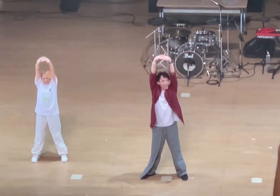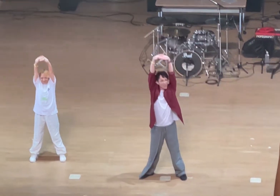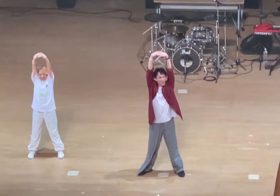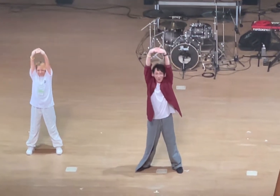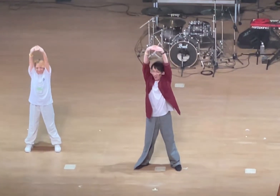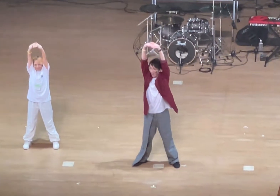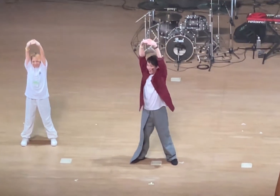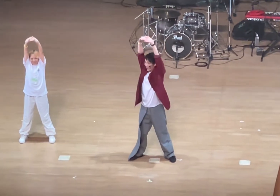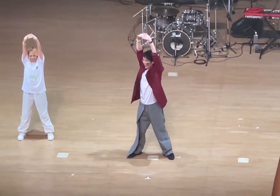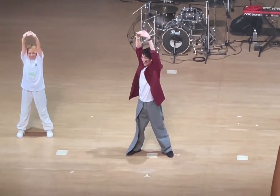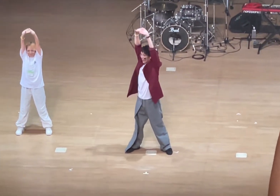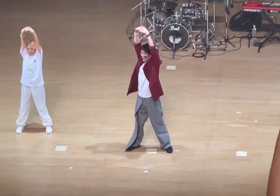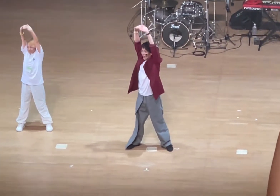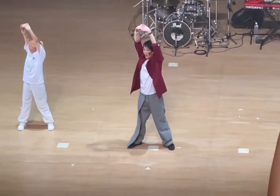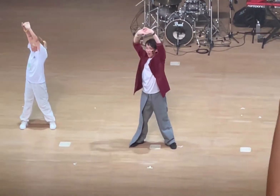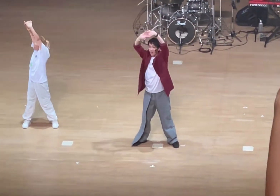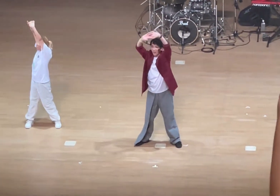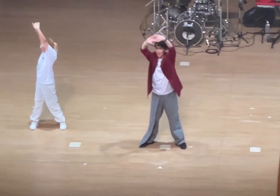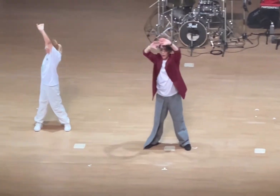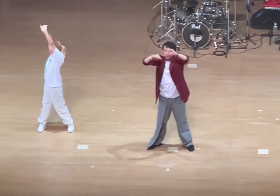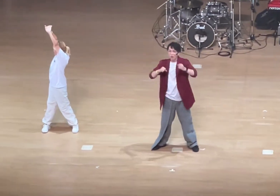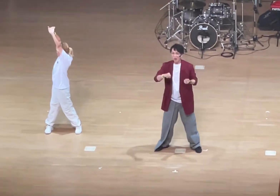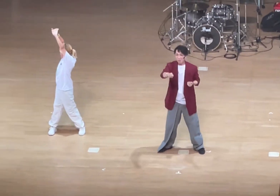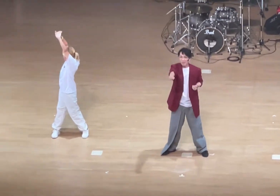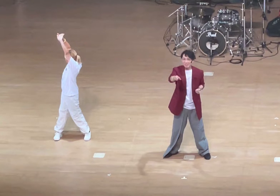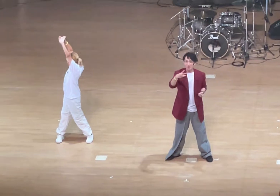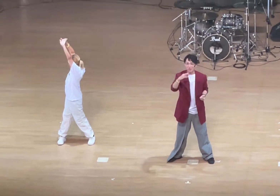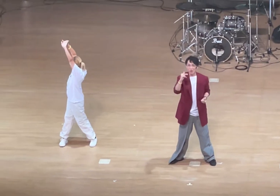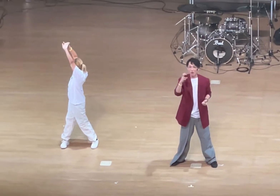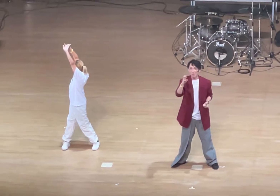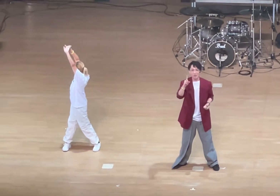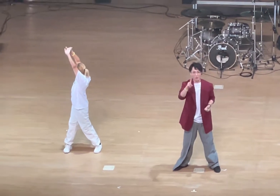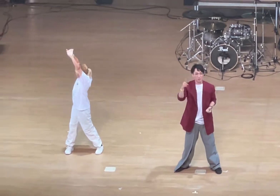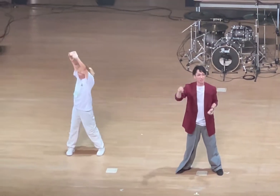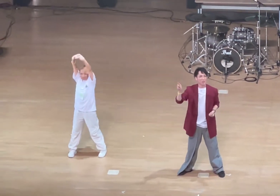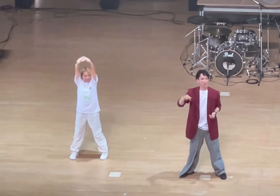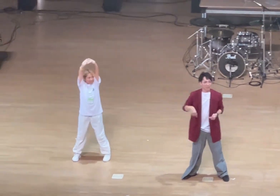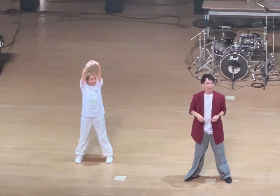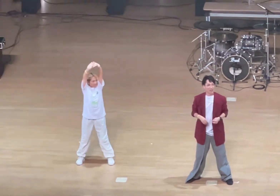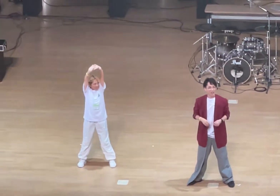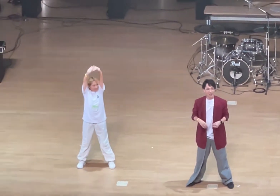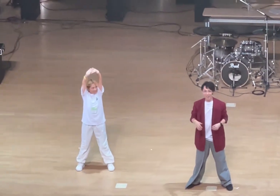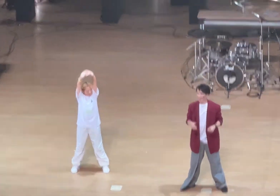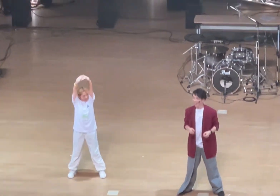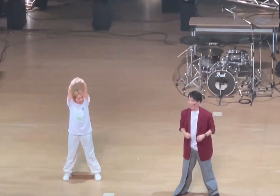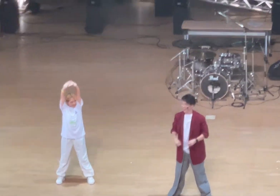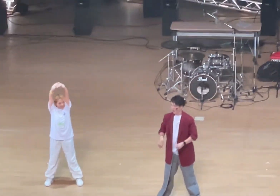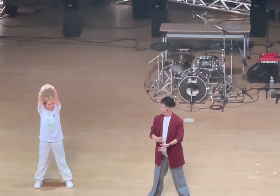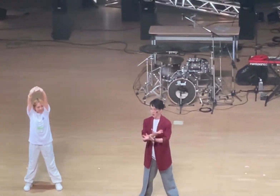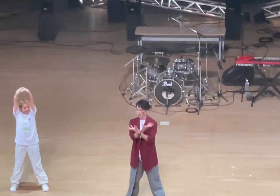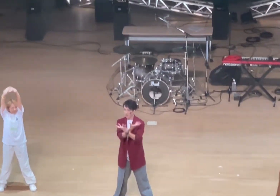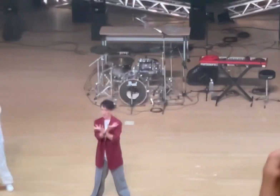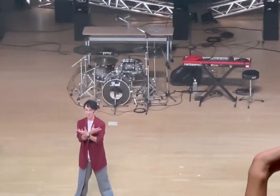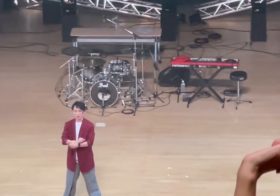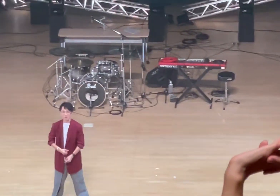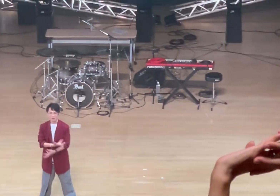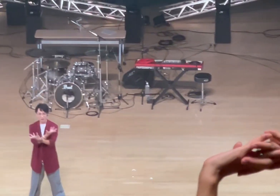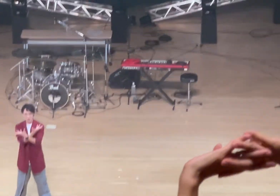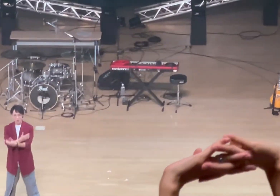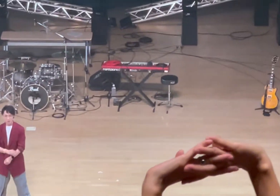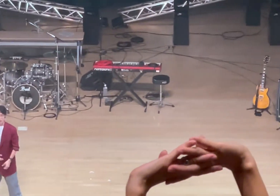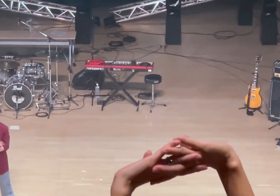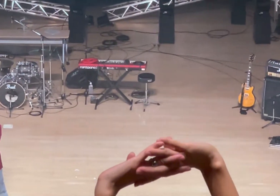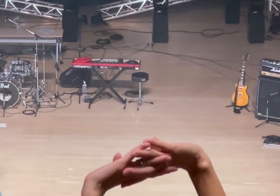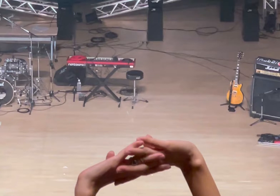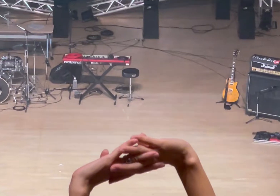いよこれ。なんかすごいよ、ワンピースのニコロビンの気持ちですねこれね。フルールだったらこう